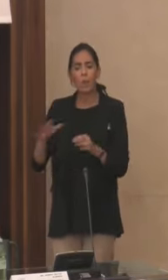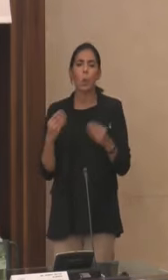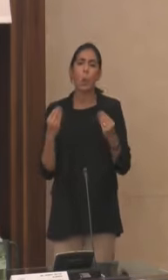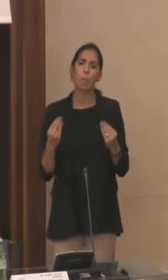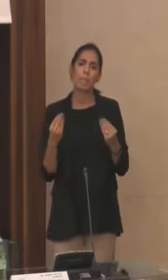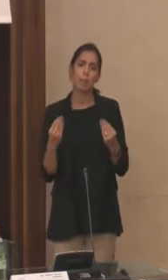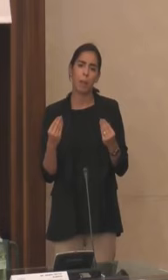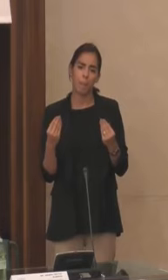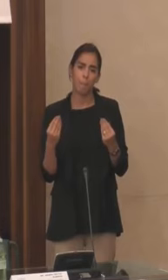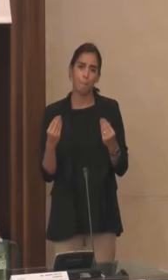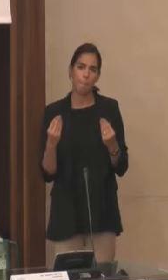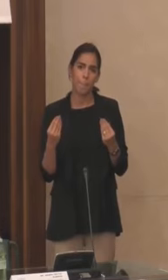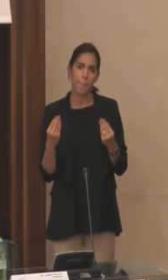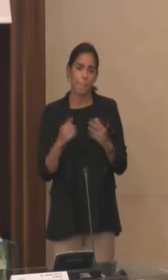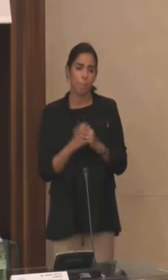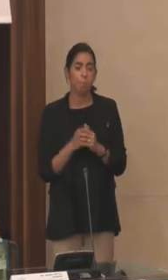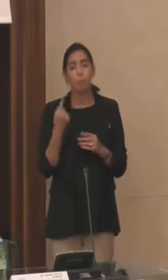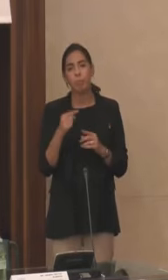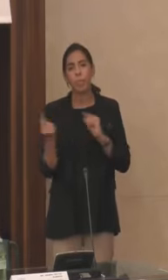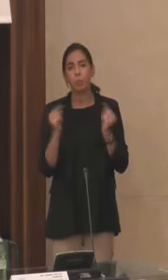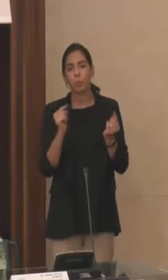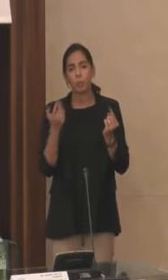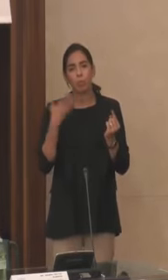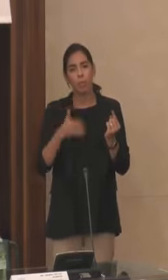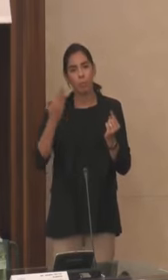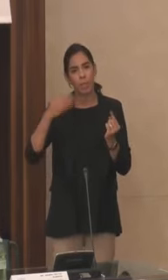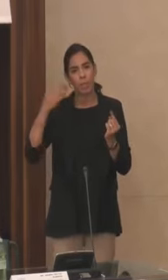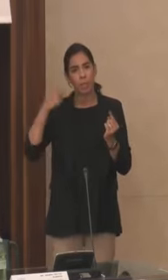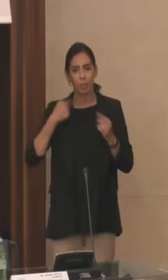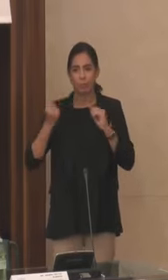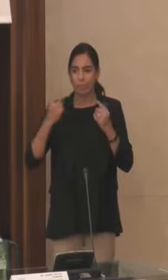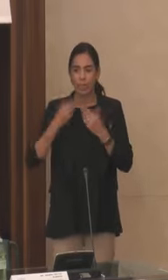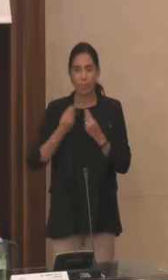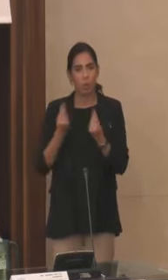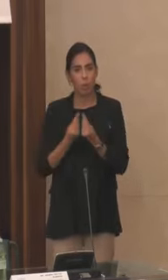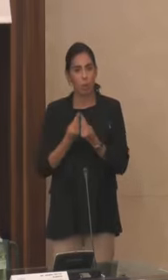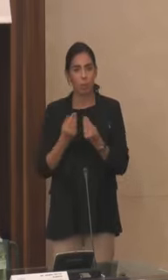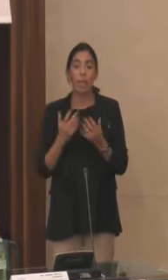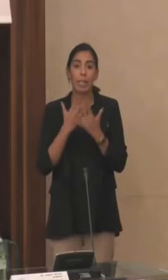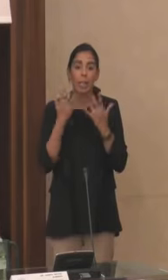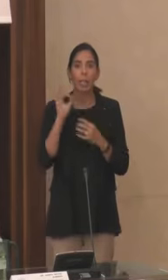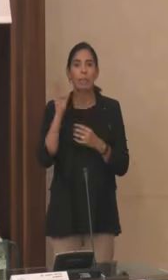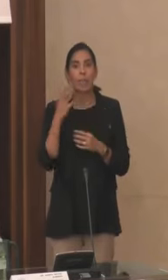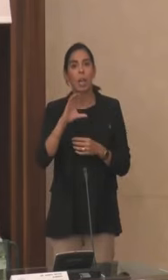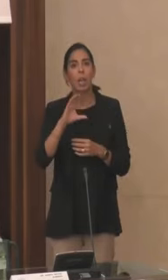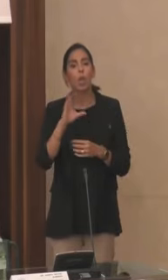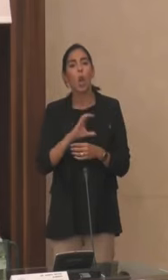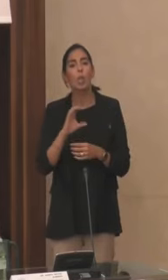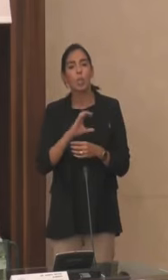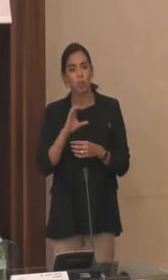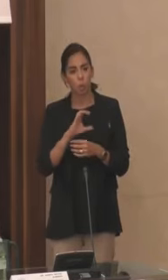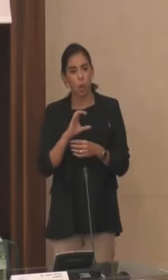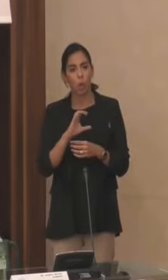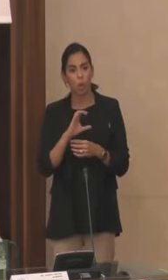chiaro, questa è una discussione che io feci con i colleghi tempo fa, che se il cortisonico mi funziona,